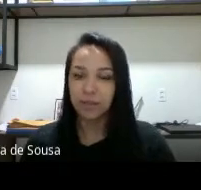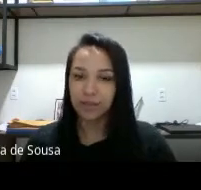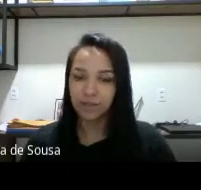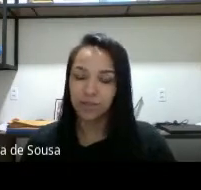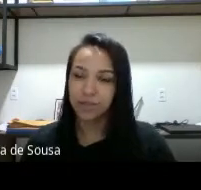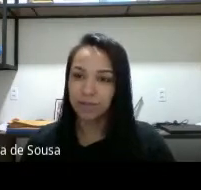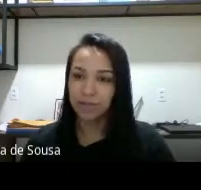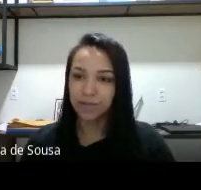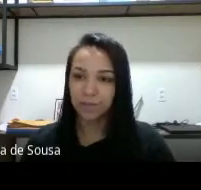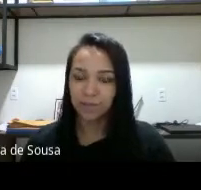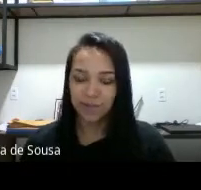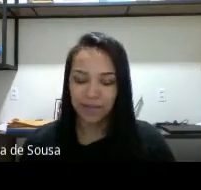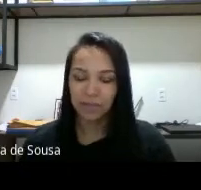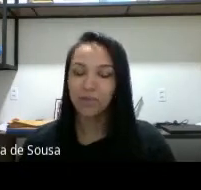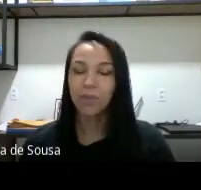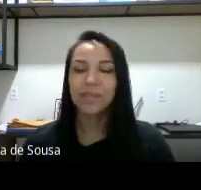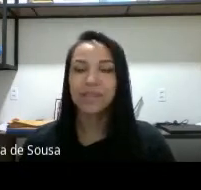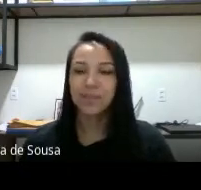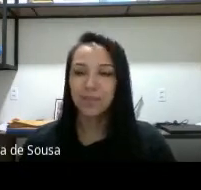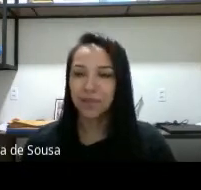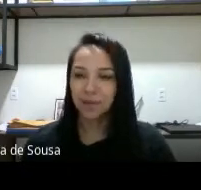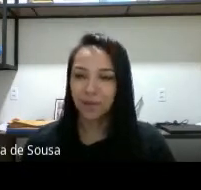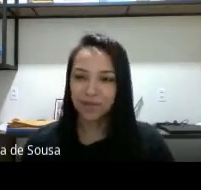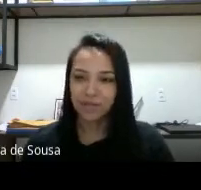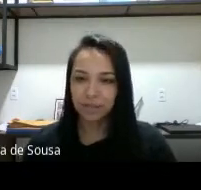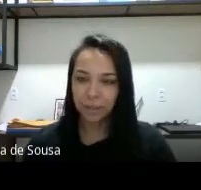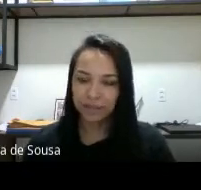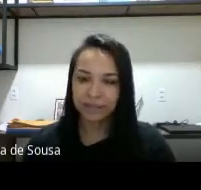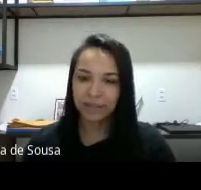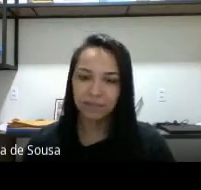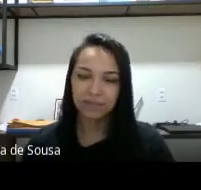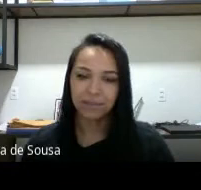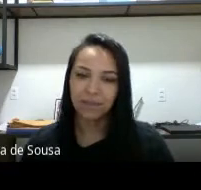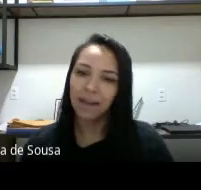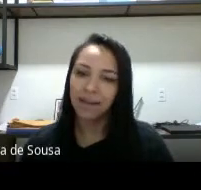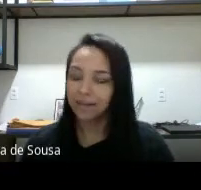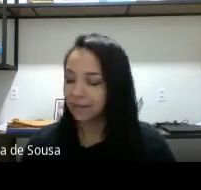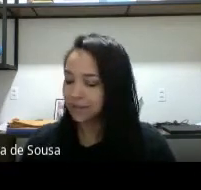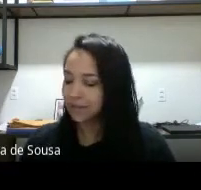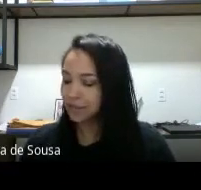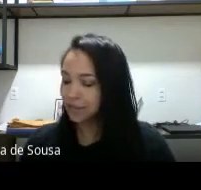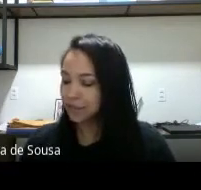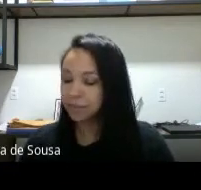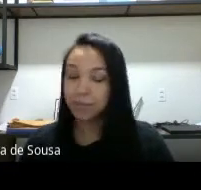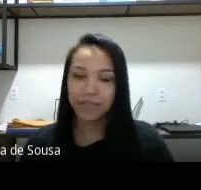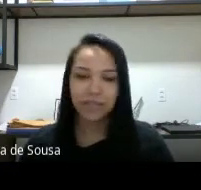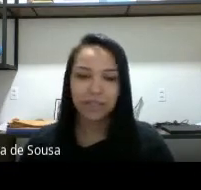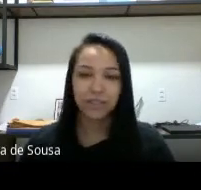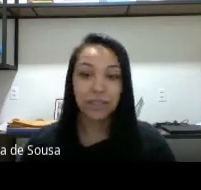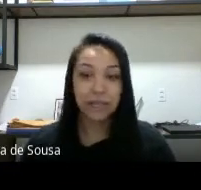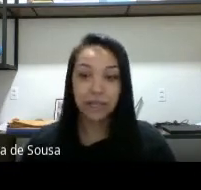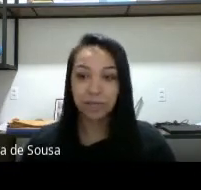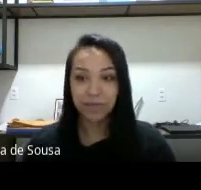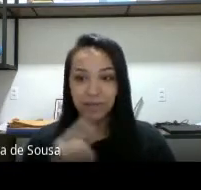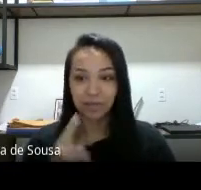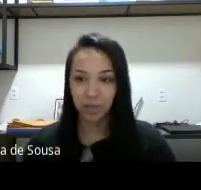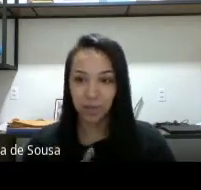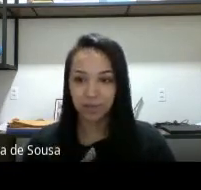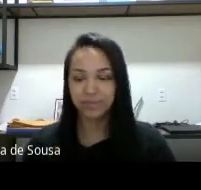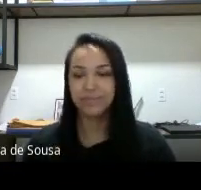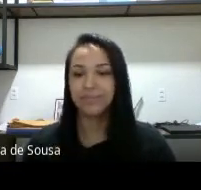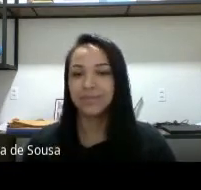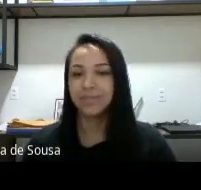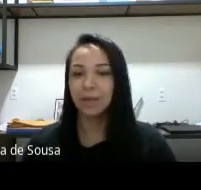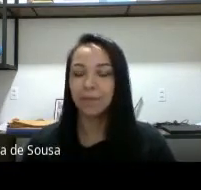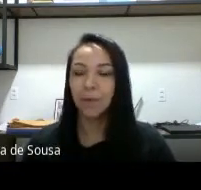e Interpretação de Libras. Estamos começando uma nova disciplina, a disciplina de Libras